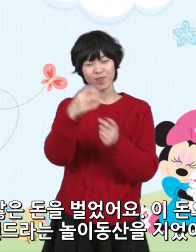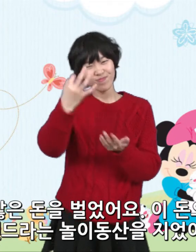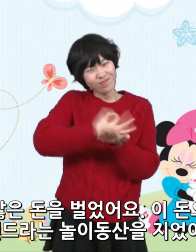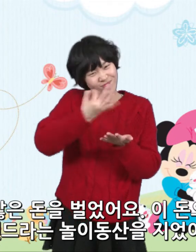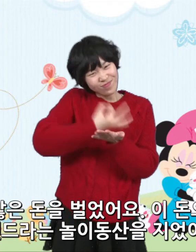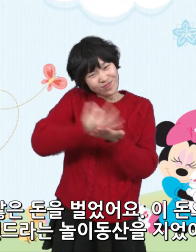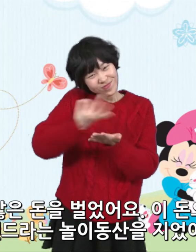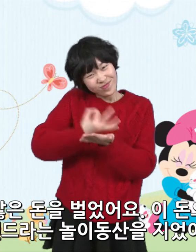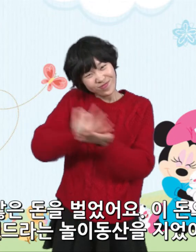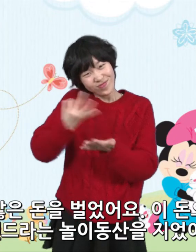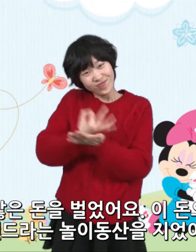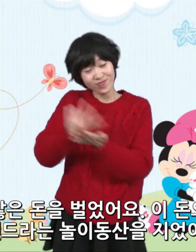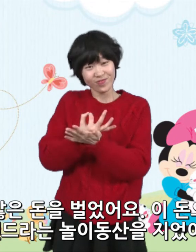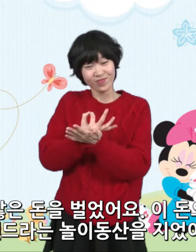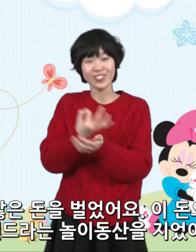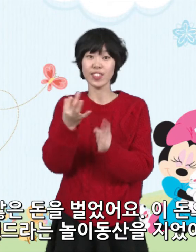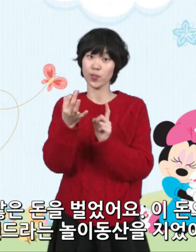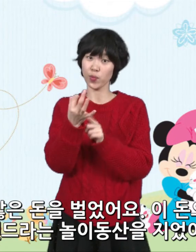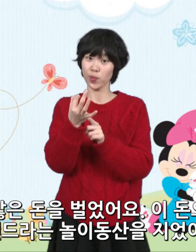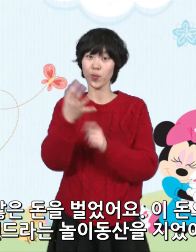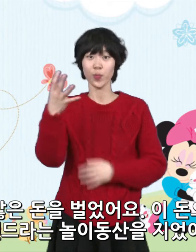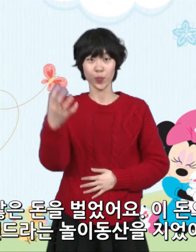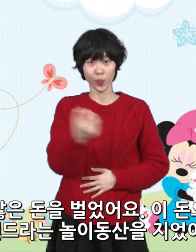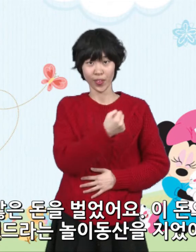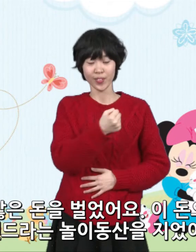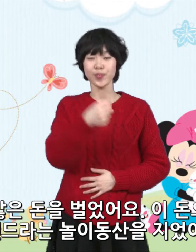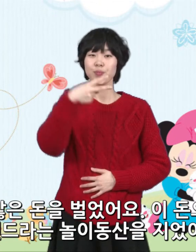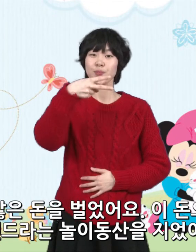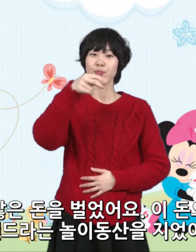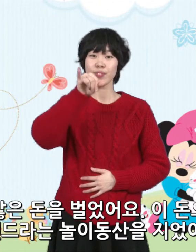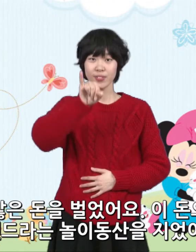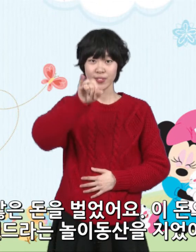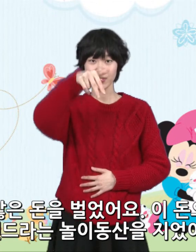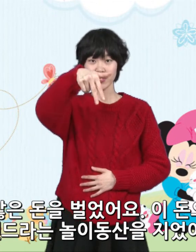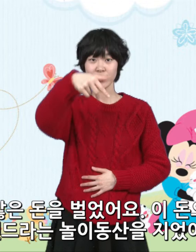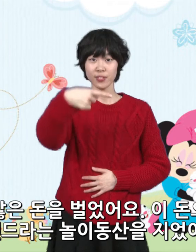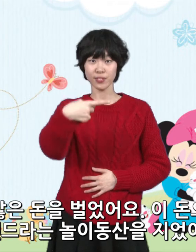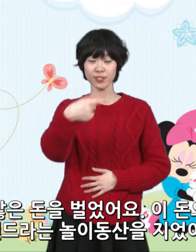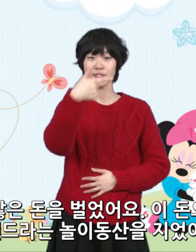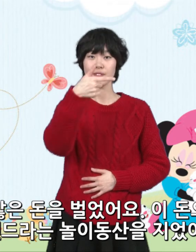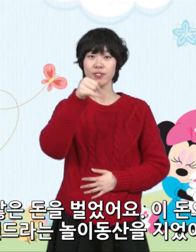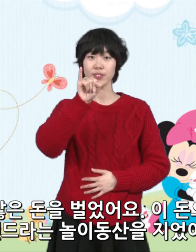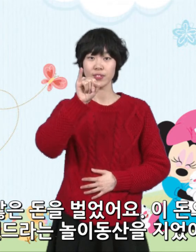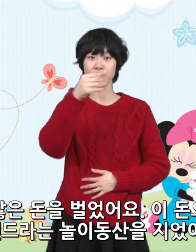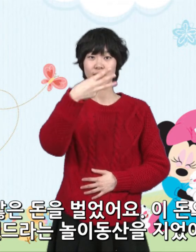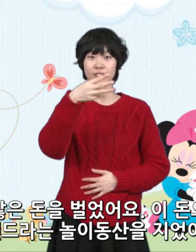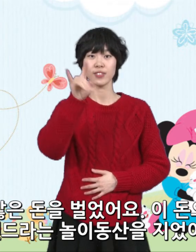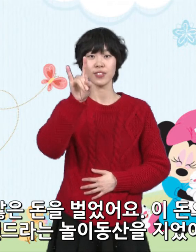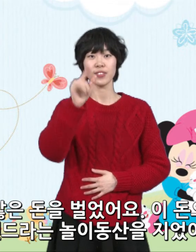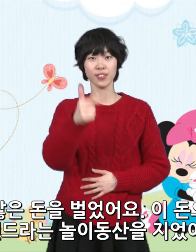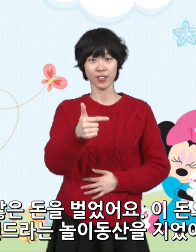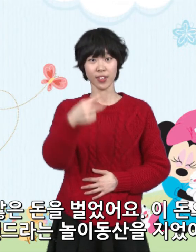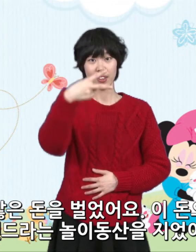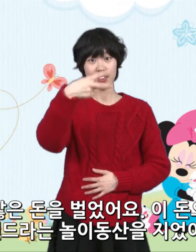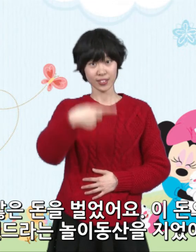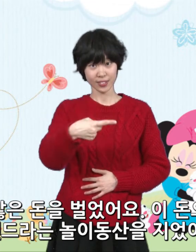월트는 많은 돈을 벌었어요. 이 돈으로 월트는 디즈니랜드라는 놀이동산을 지었어요.